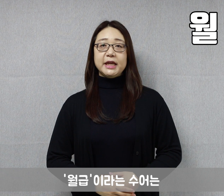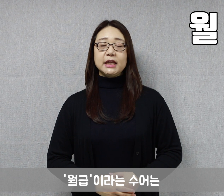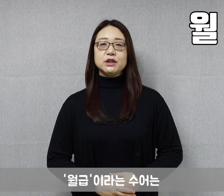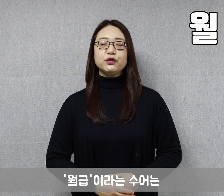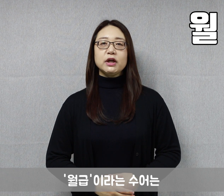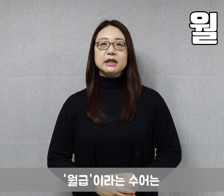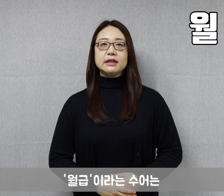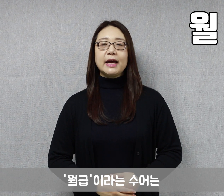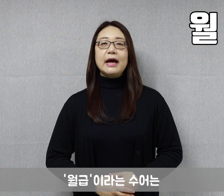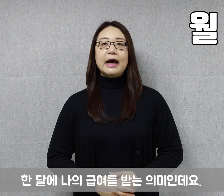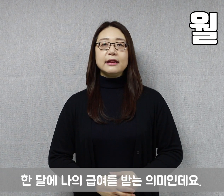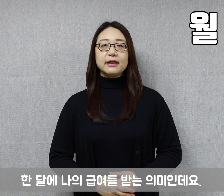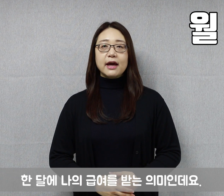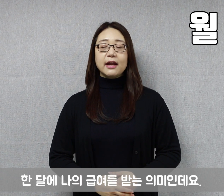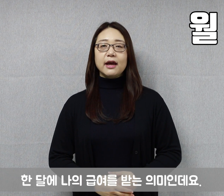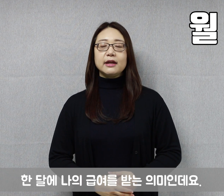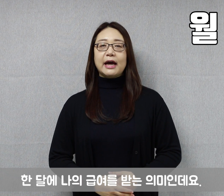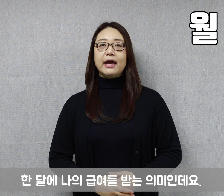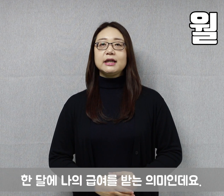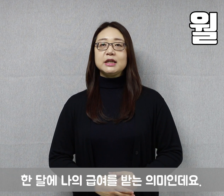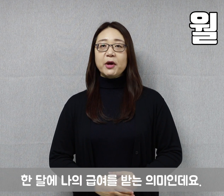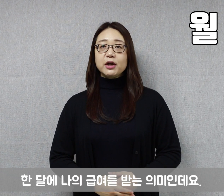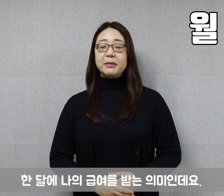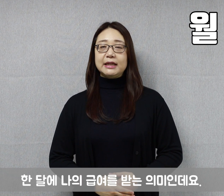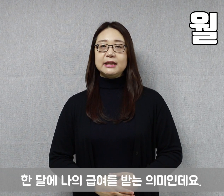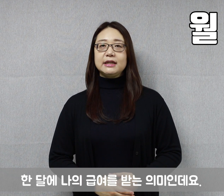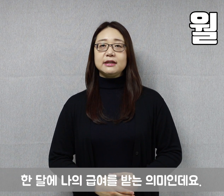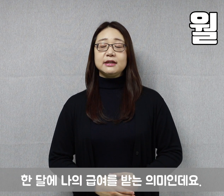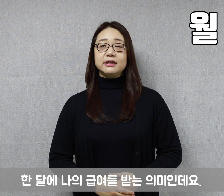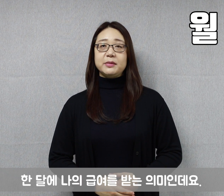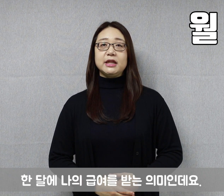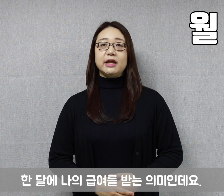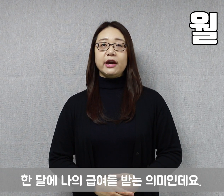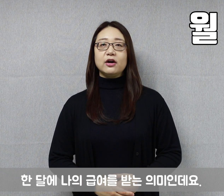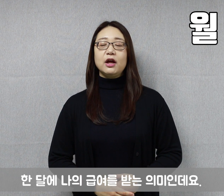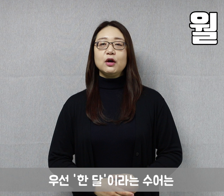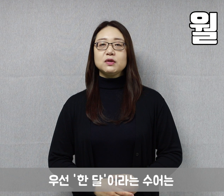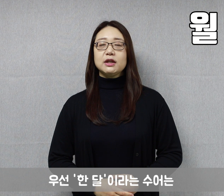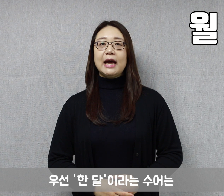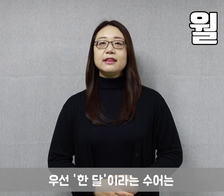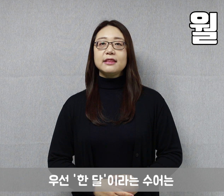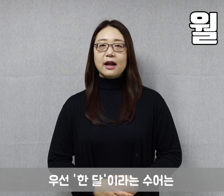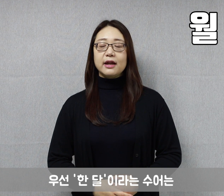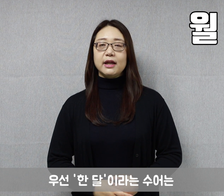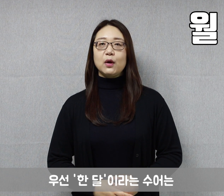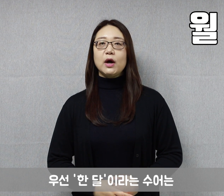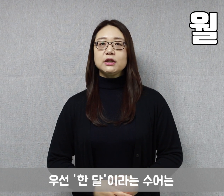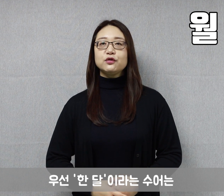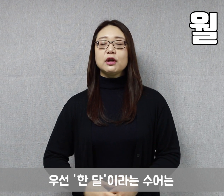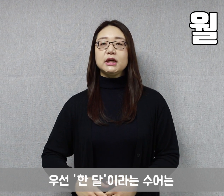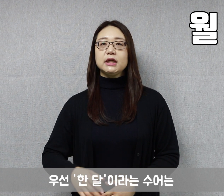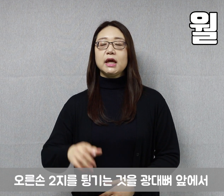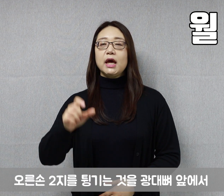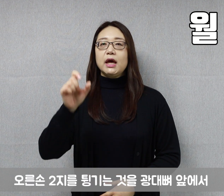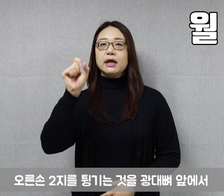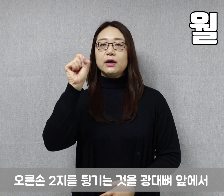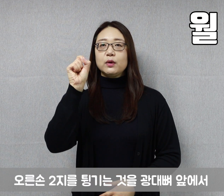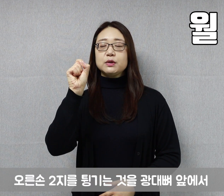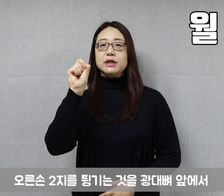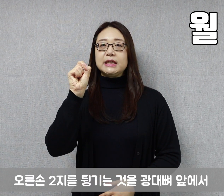월급이라는 수어는 한 달에 나의 급여를 받는 의미인데요. 우선 한 달이라고 하는 수어는 오른손